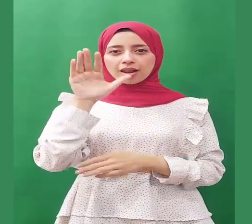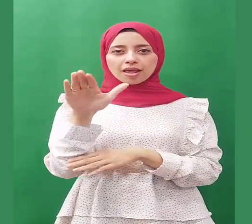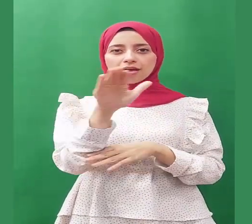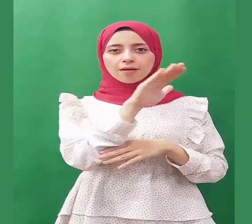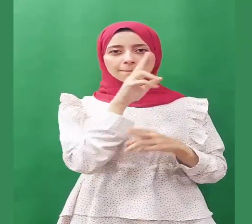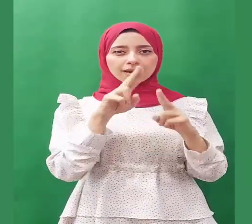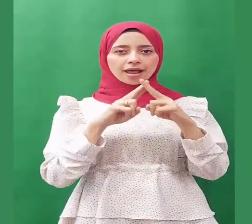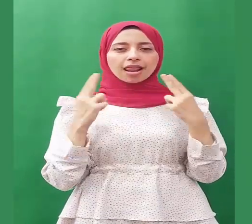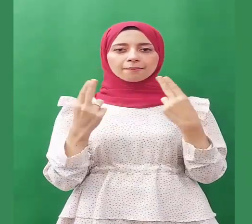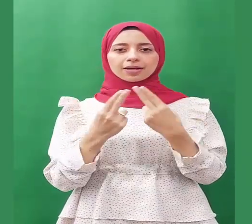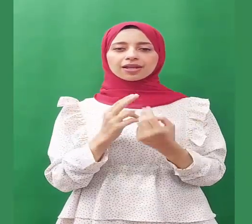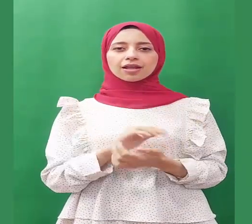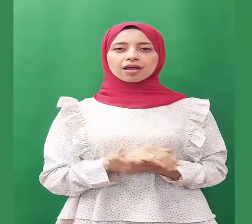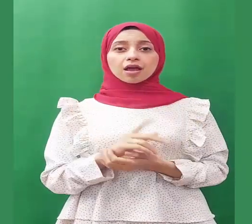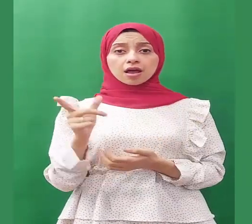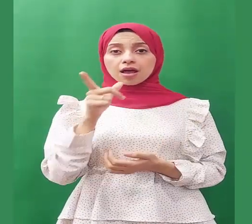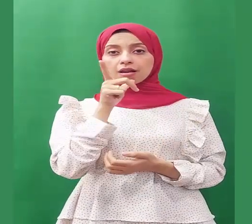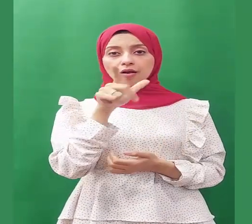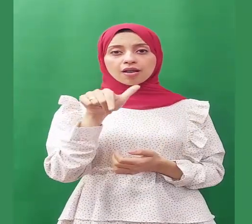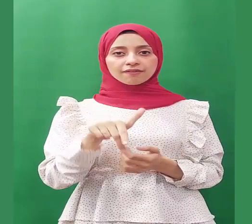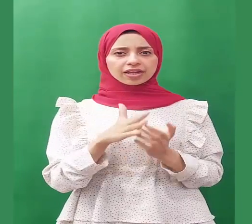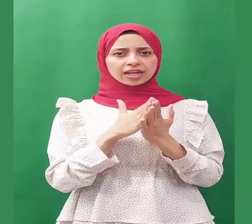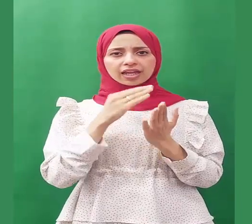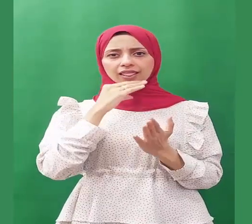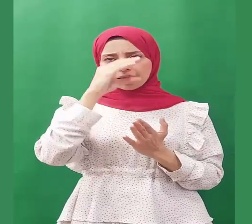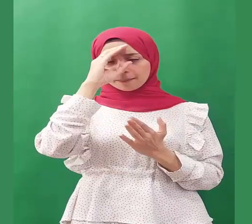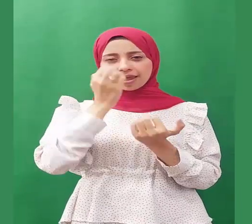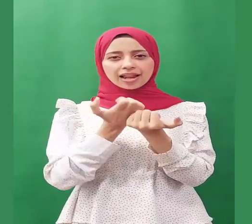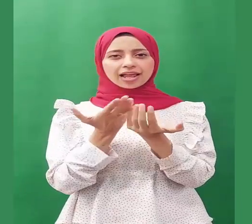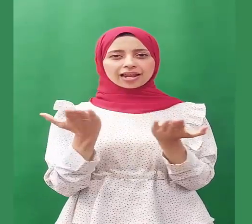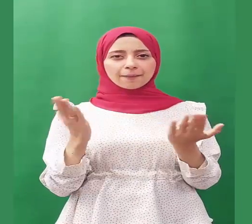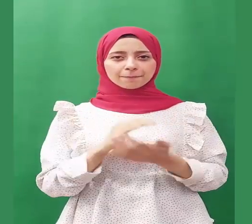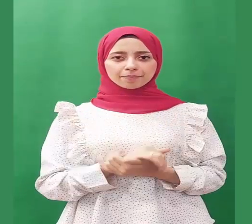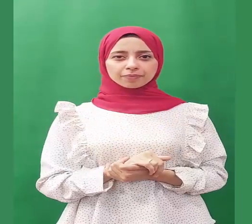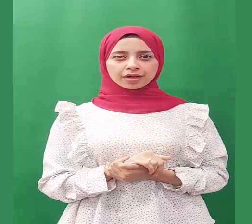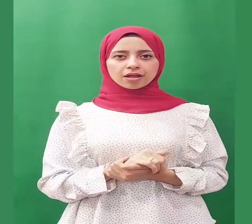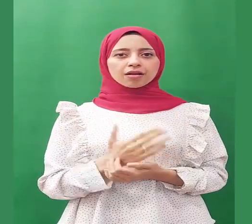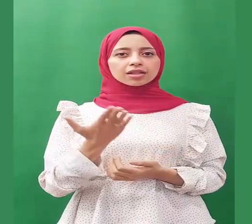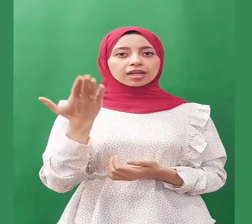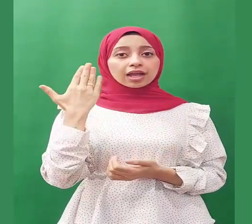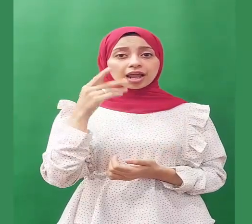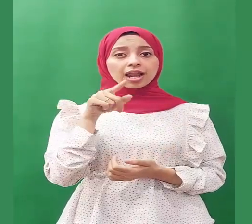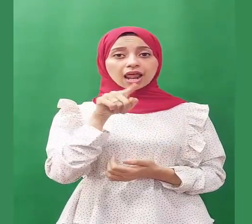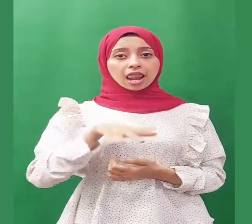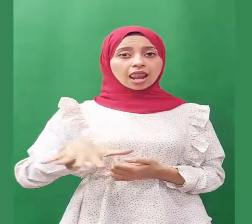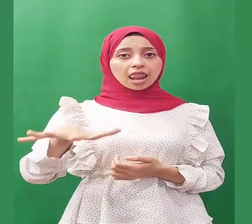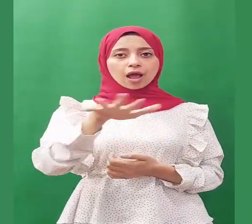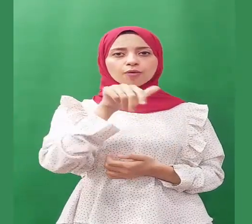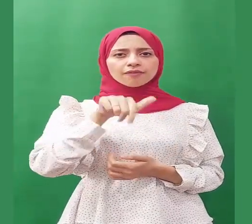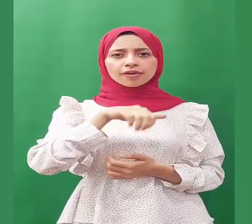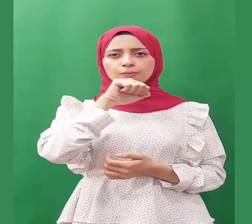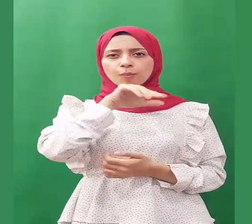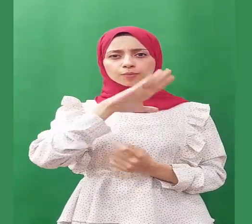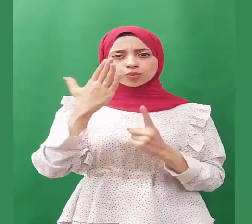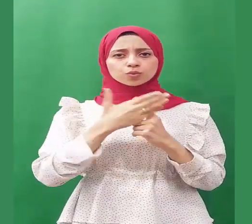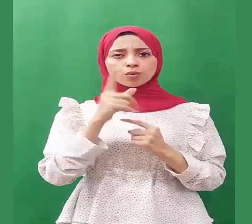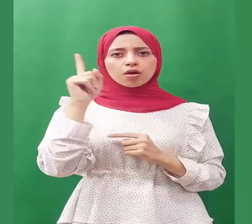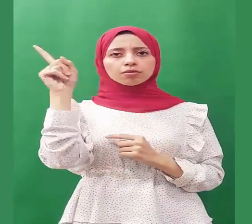العالمين القائل في كتابه الكريم لقد كان لكم في رسول الله اسوه